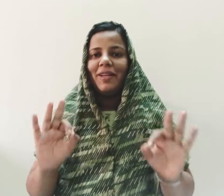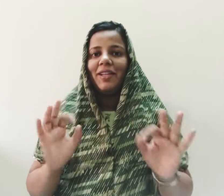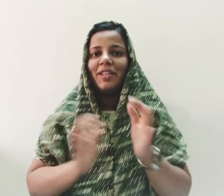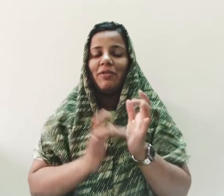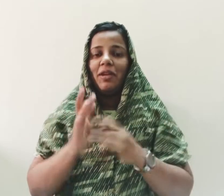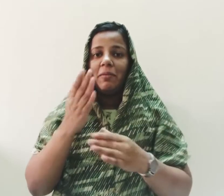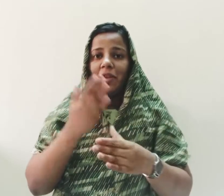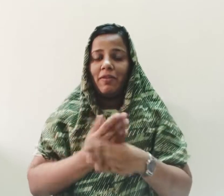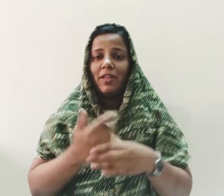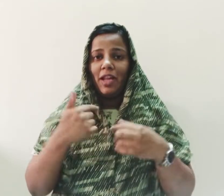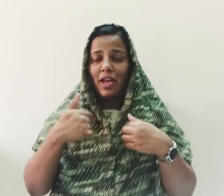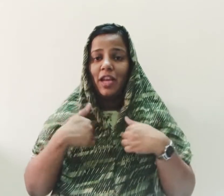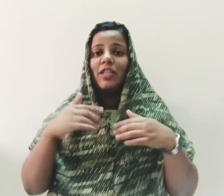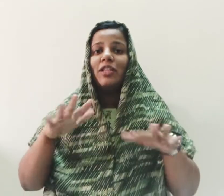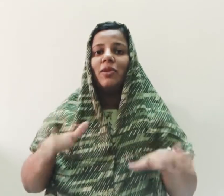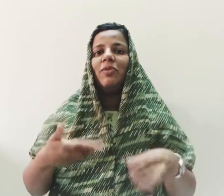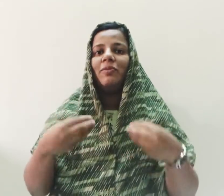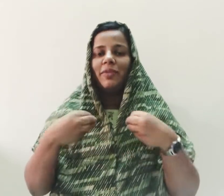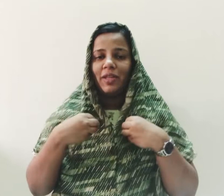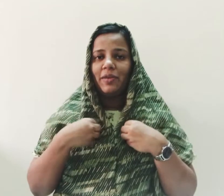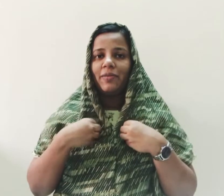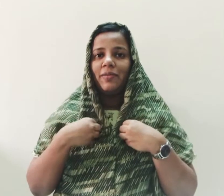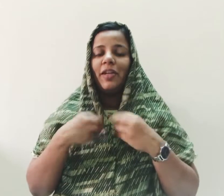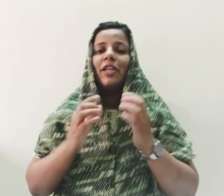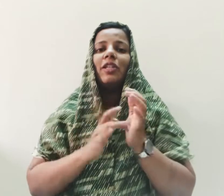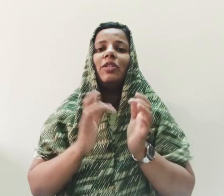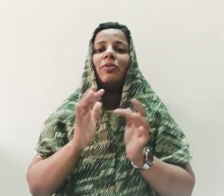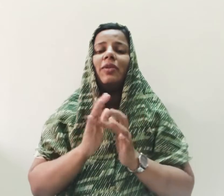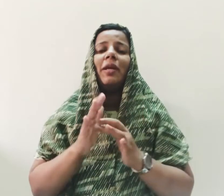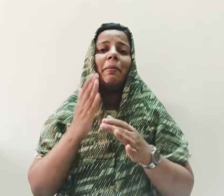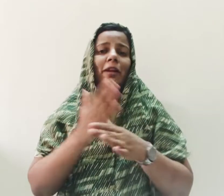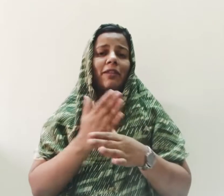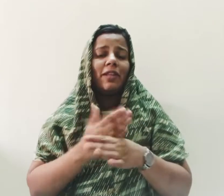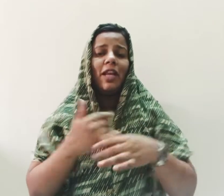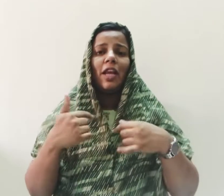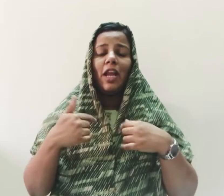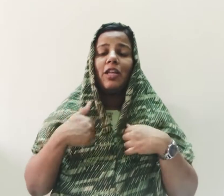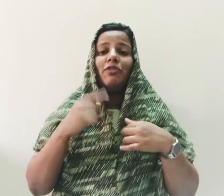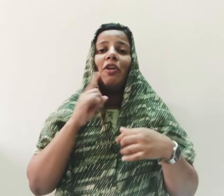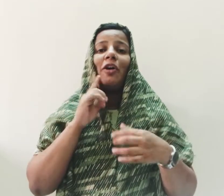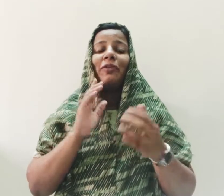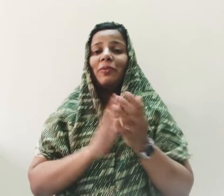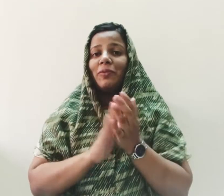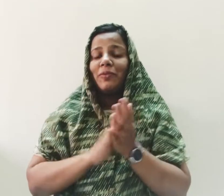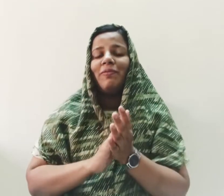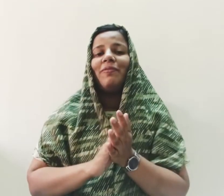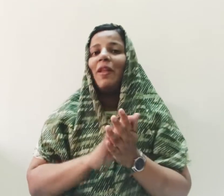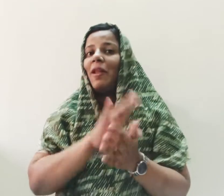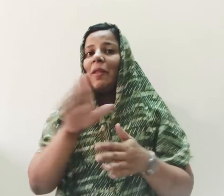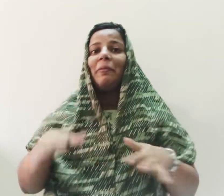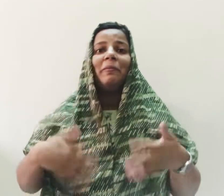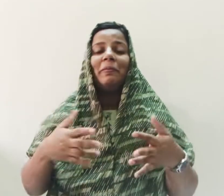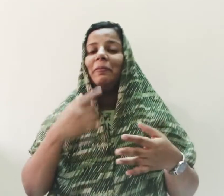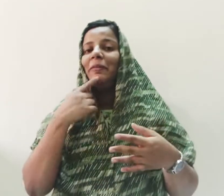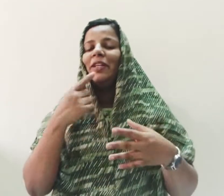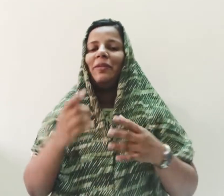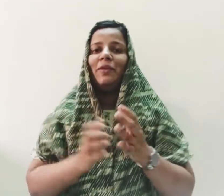അങ്ങയുടെ പ്രവൃത്തി കൊണ്ട് അങ്ങനെ സന്തോഷിപ്പിക്കുന്നു. ഞാൻ അങ്ങയുടെ കൈകളുടെ പ്രവൃത്തികളെക്കുറിച്ച് ഘോഷിച്ച് ഉല്ലസിക്കുന്നു. ഞാൻ അങ്ങയുടെ കൈകളുടെ